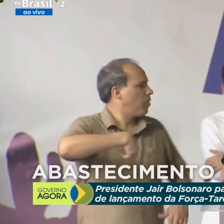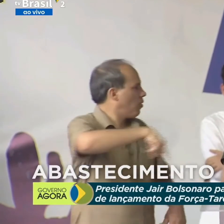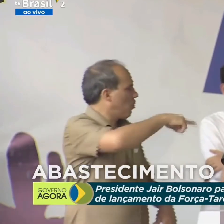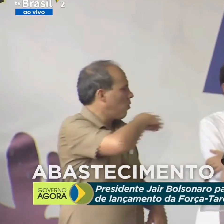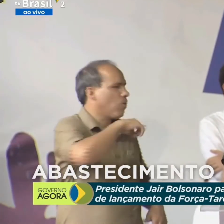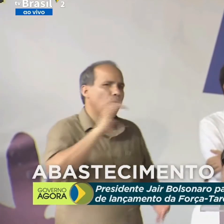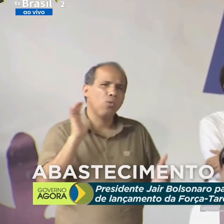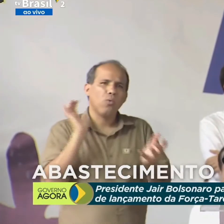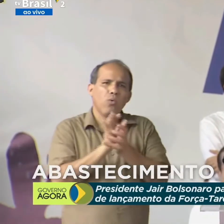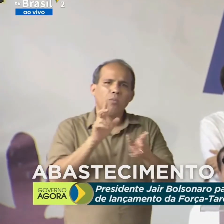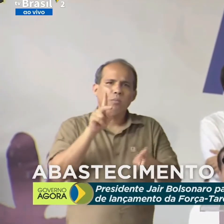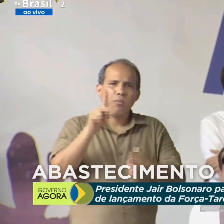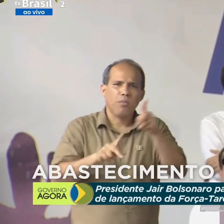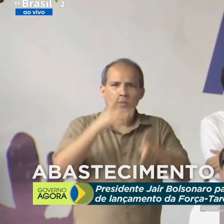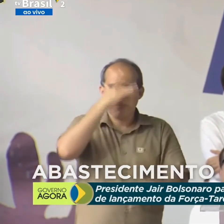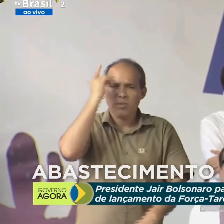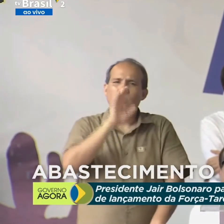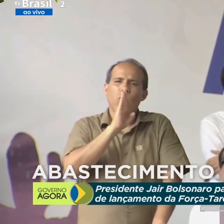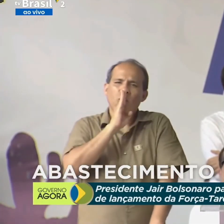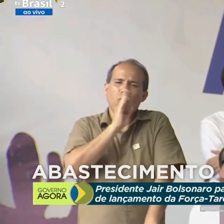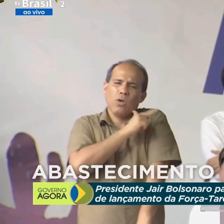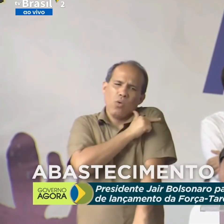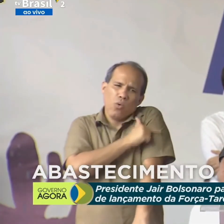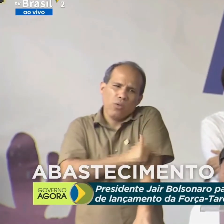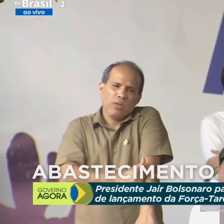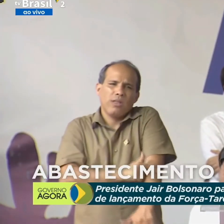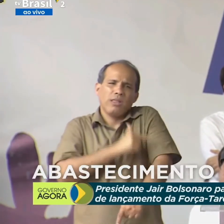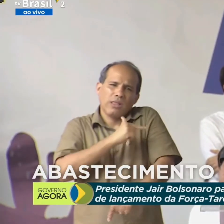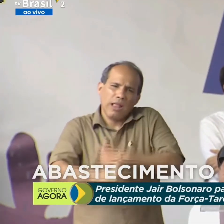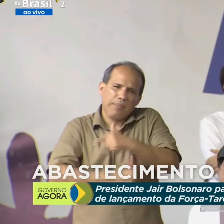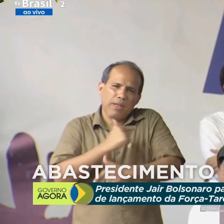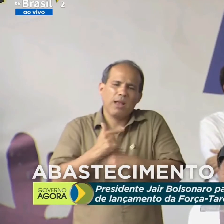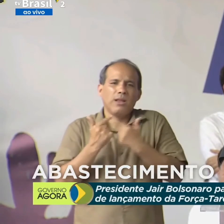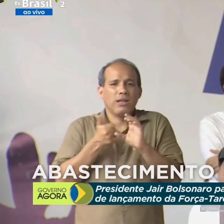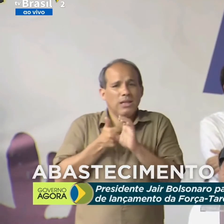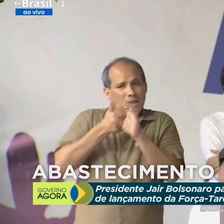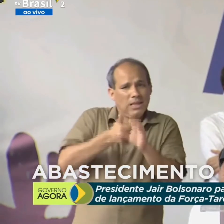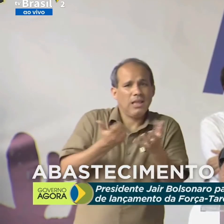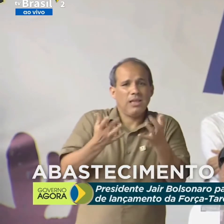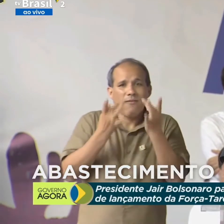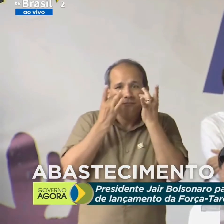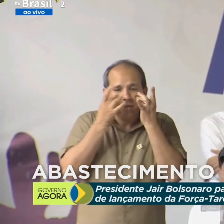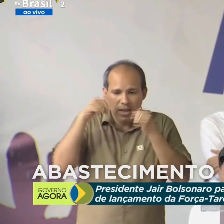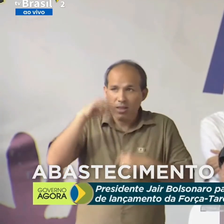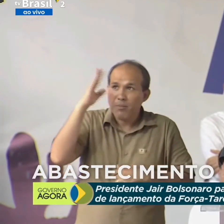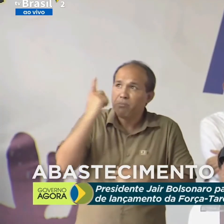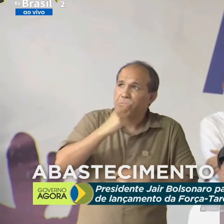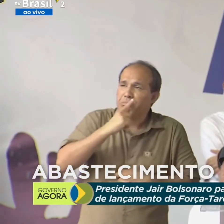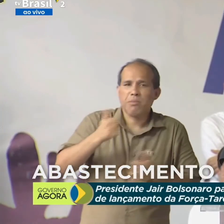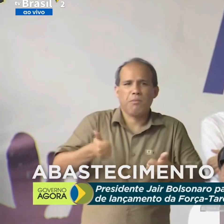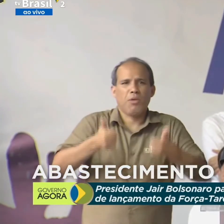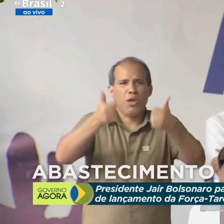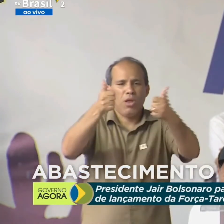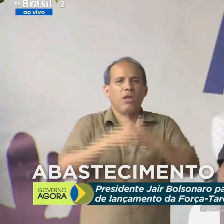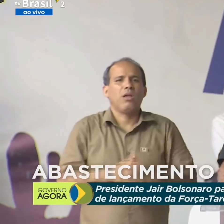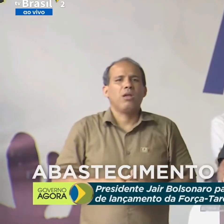uma massa de pessoa ordeira, trabalhadora, cristã e quer ver o seu país dar certo.